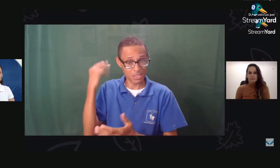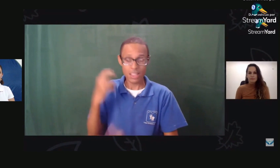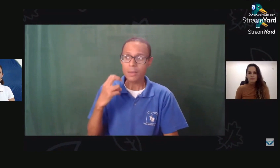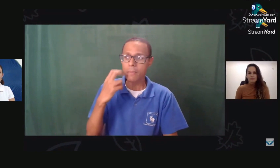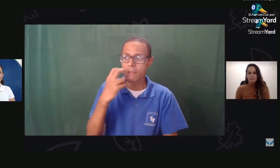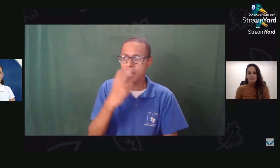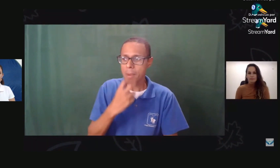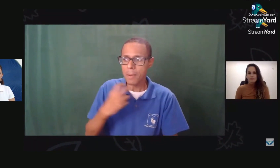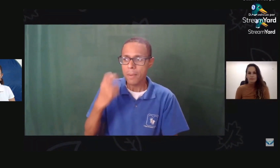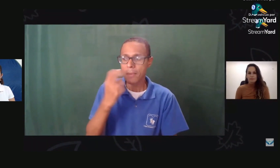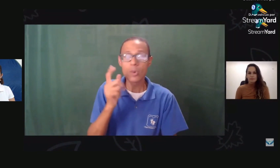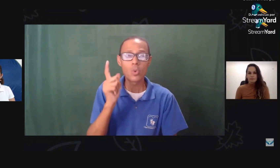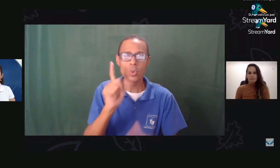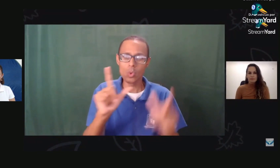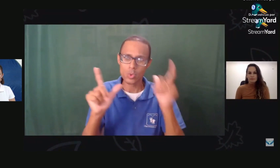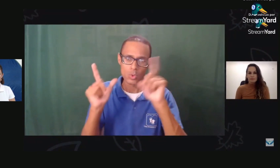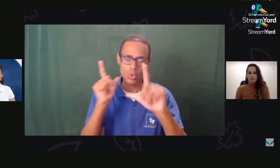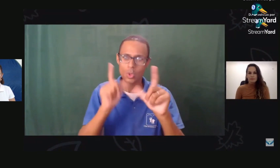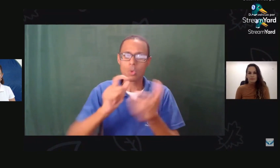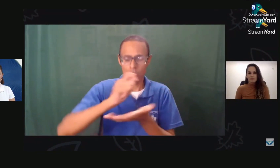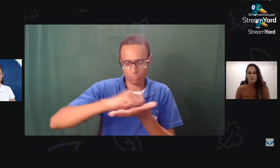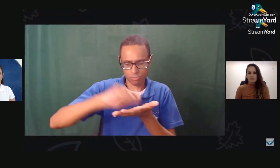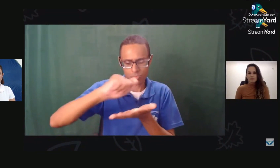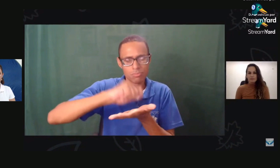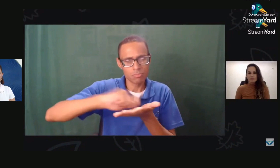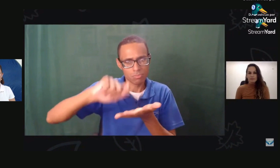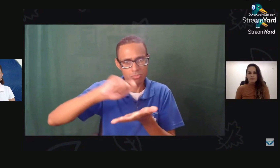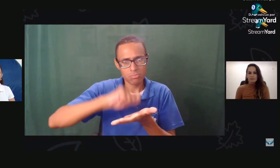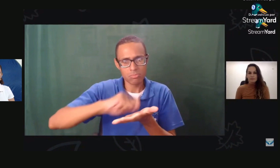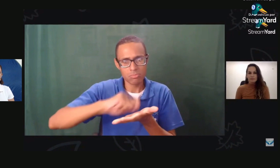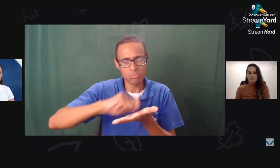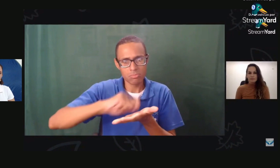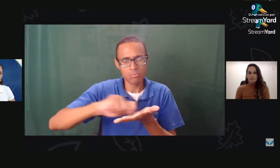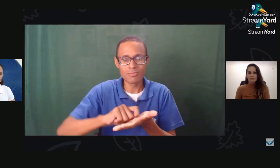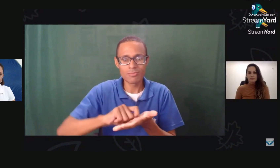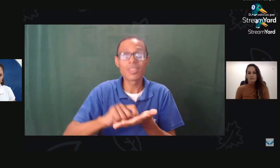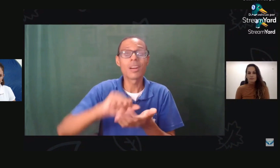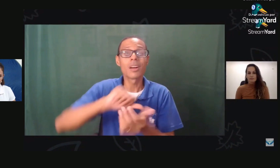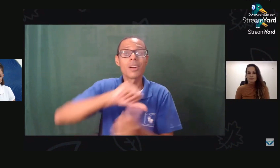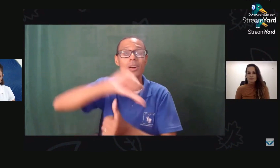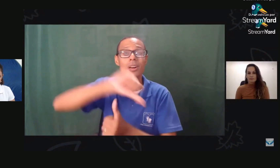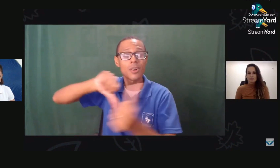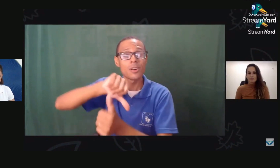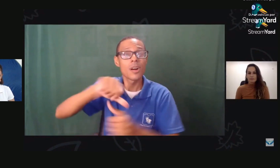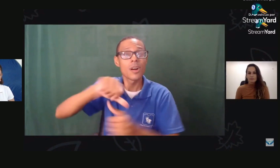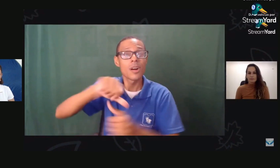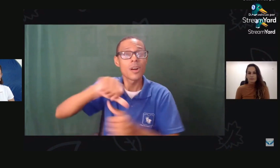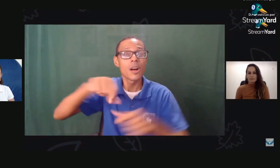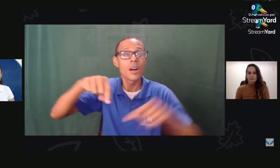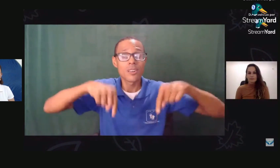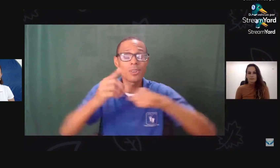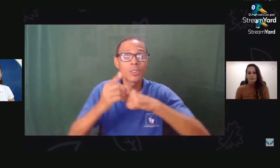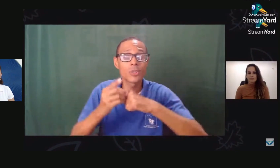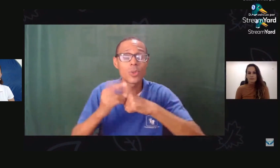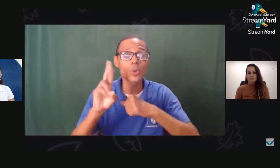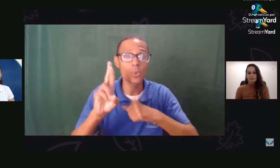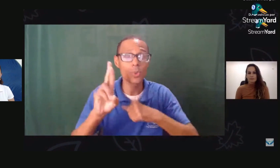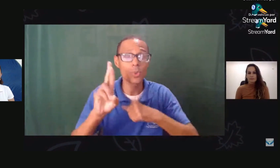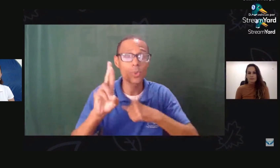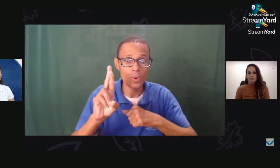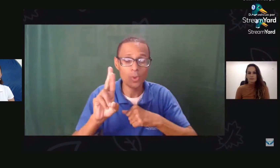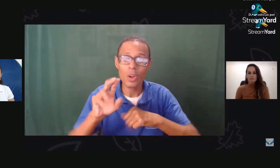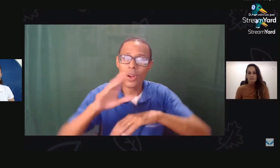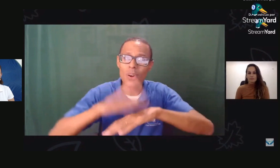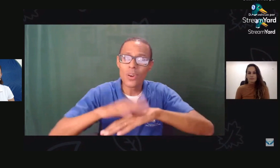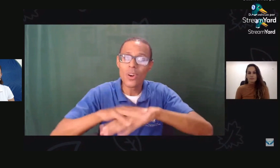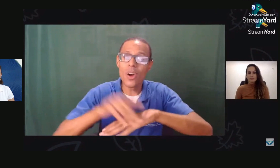português. E você, Vanessa, quando fazia a oralização, né? Conseguia ali fazer a sua escrita. E agora, né?